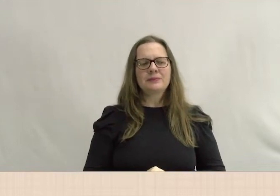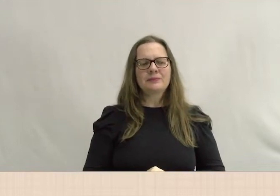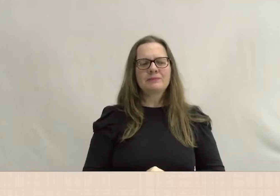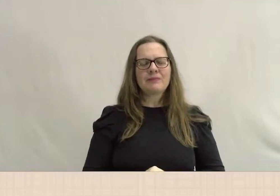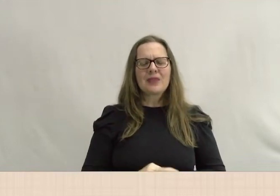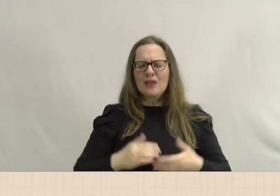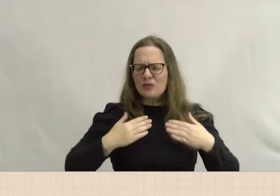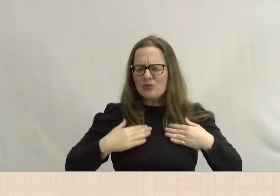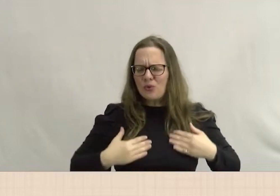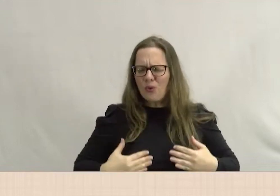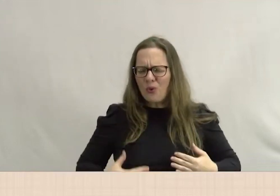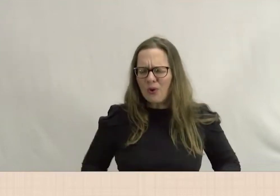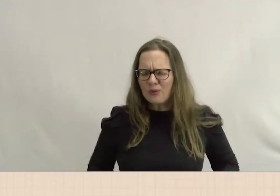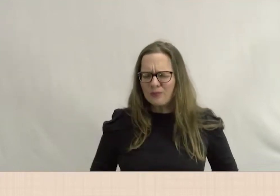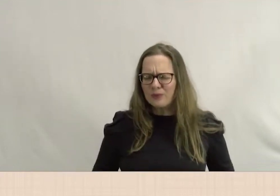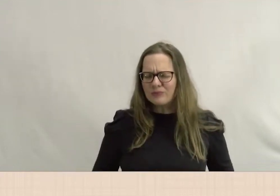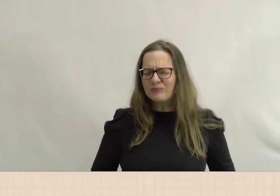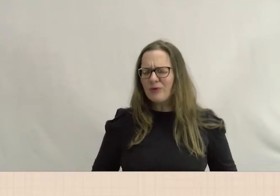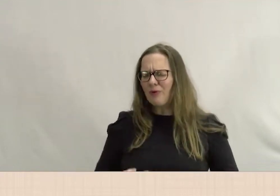Ofereceu os vossos corpos.